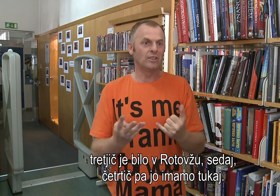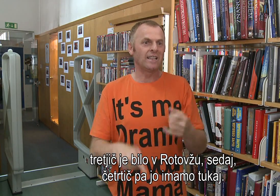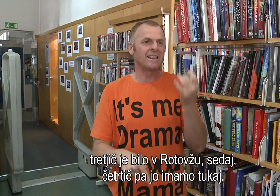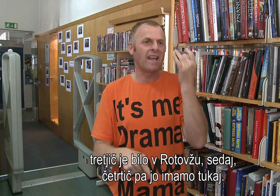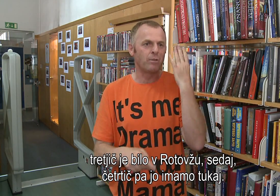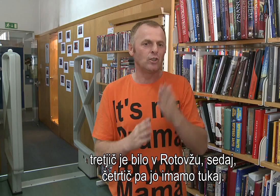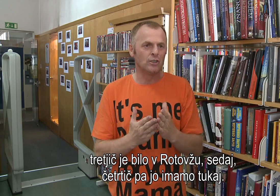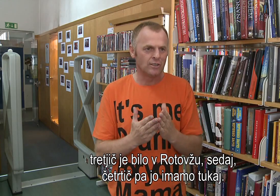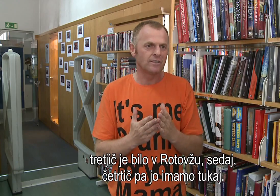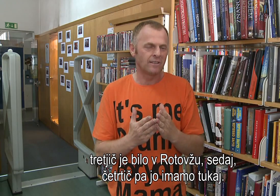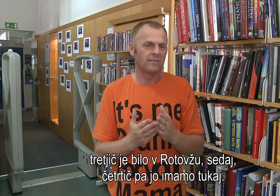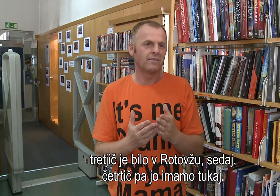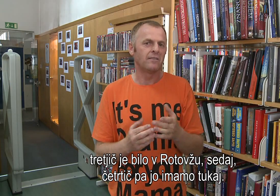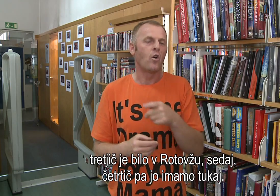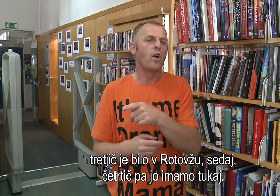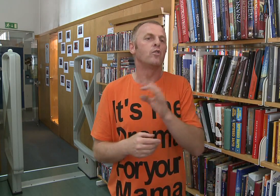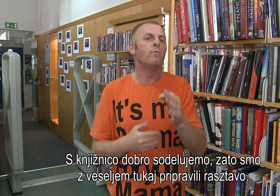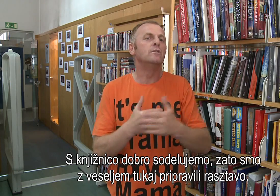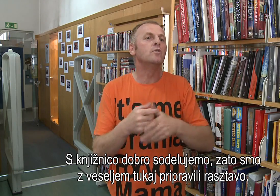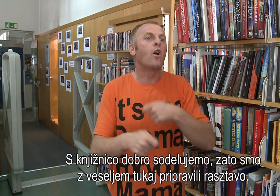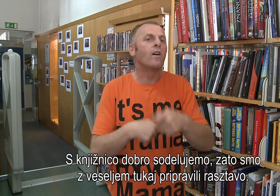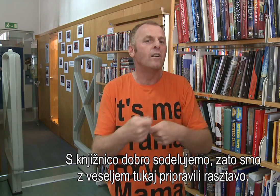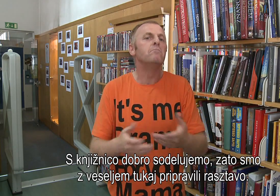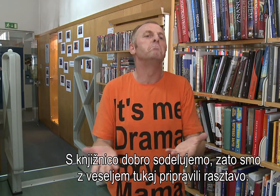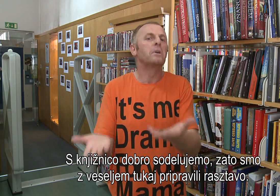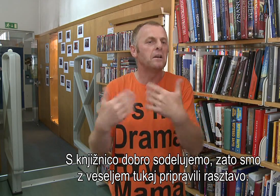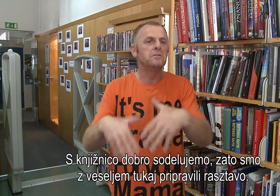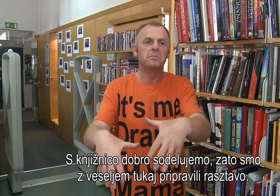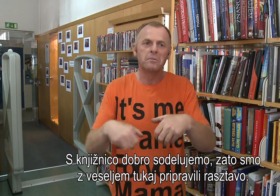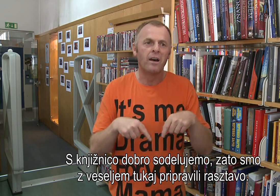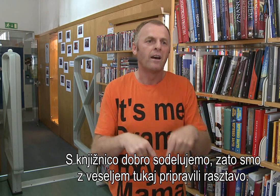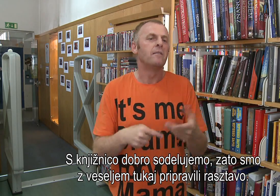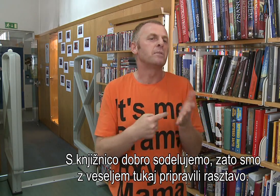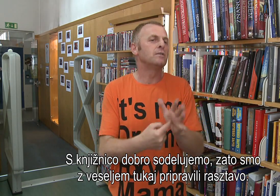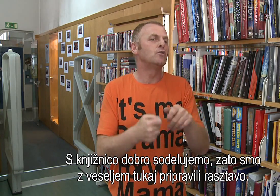Ja, samo pol hoče se sposoditi, pa ne more. Gre se.